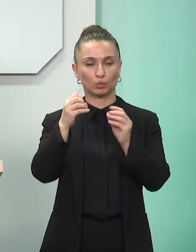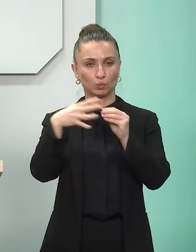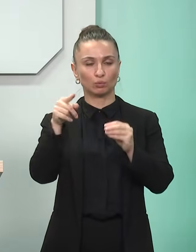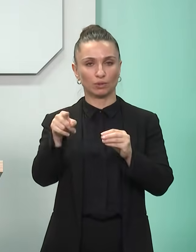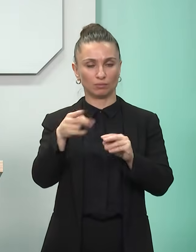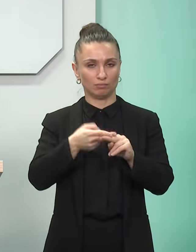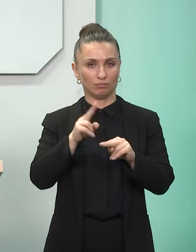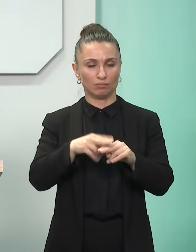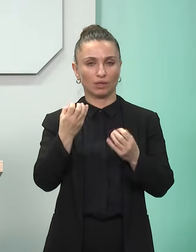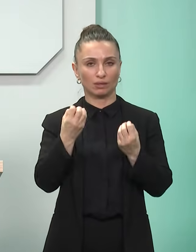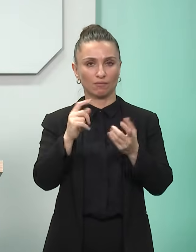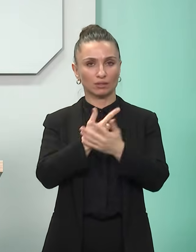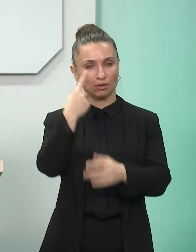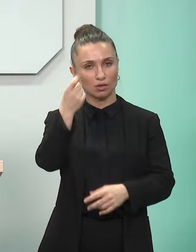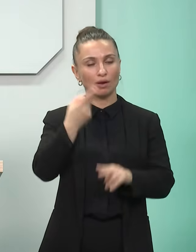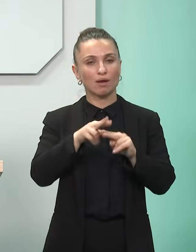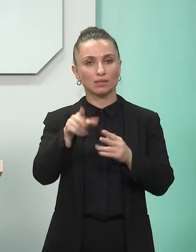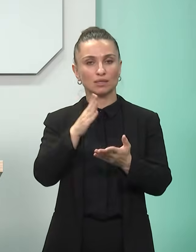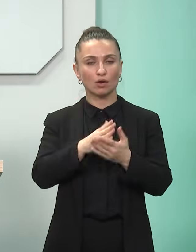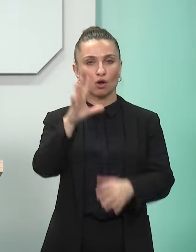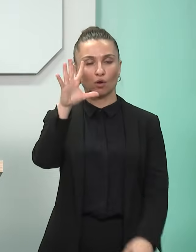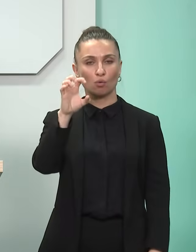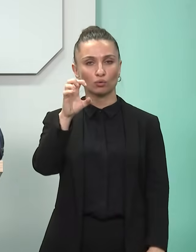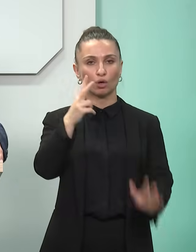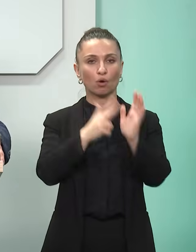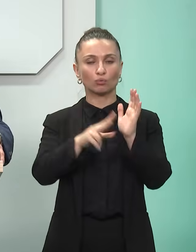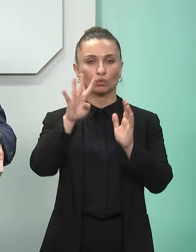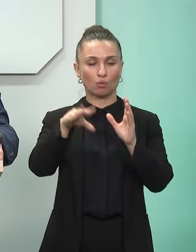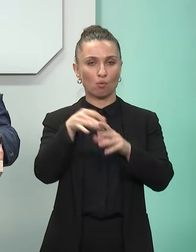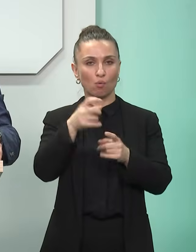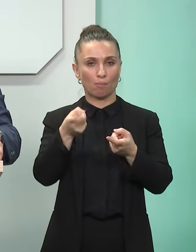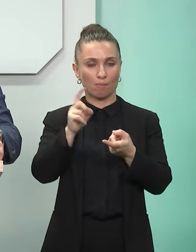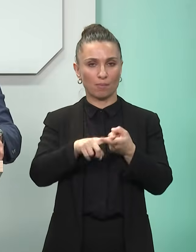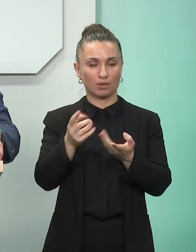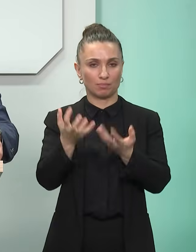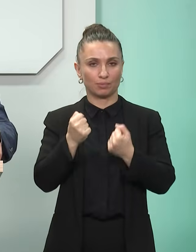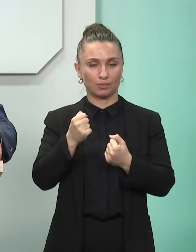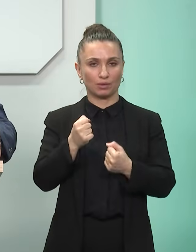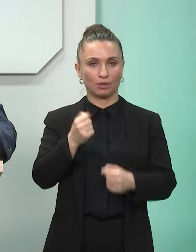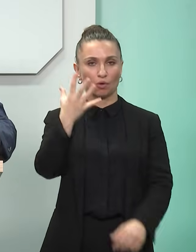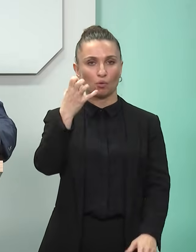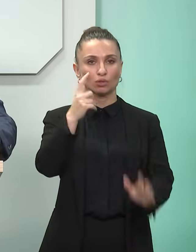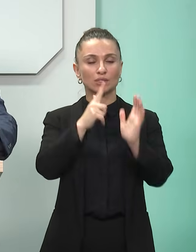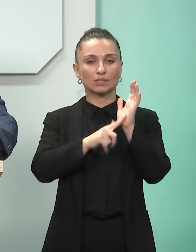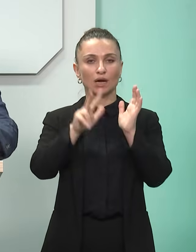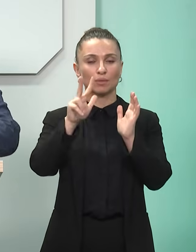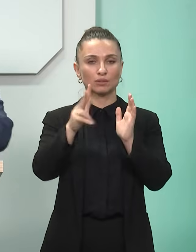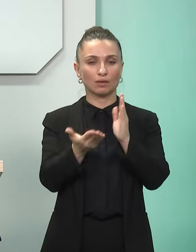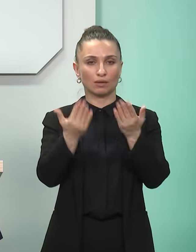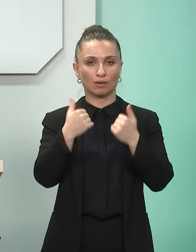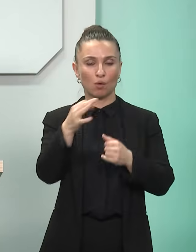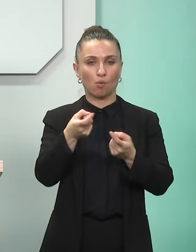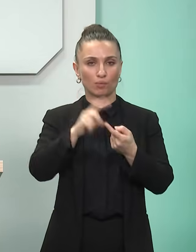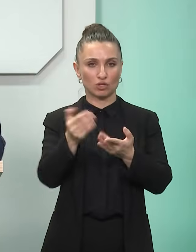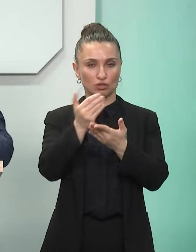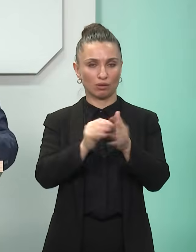70,15%. შეგახსენებთ კიდევ ერთხელ, რომ ეს არის 584 საარჩევნო უბნიდან 573 საარჩევნო